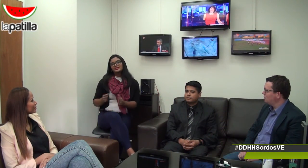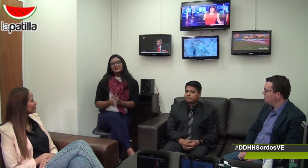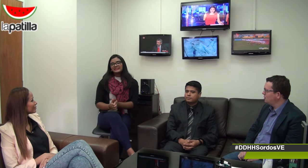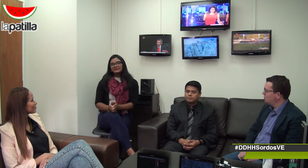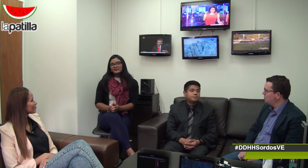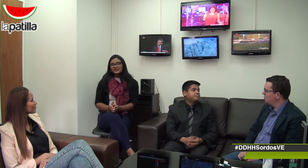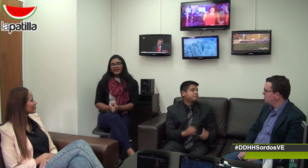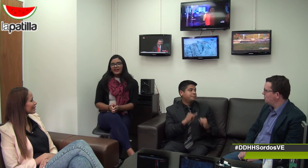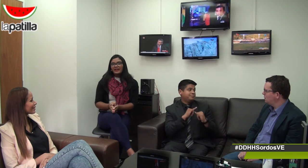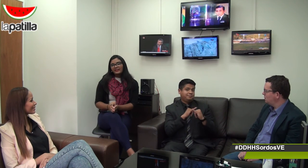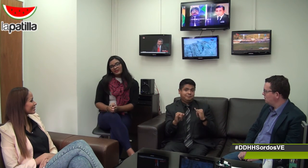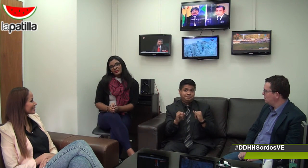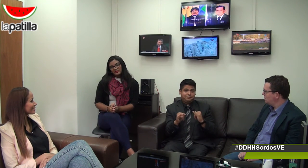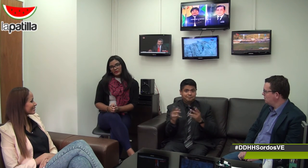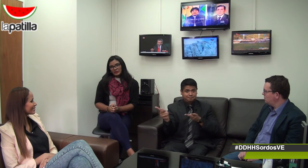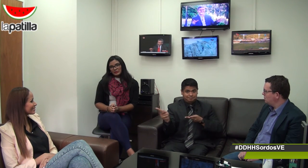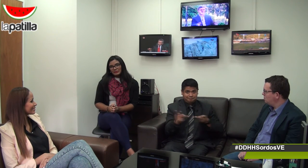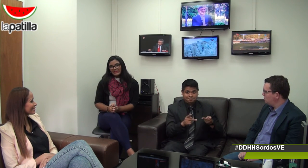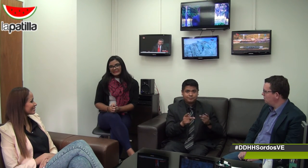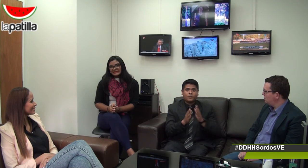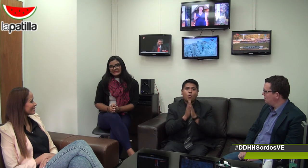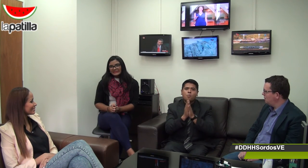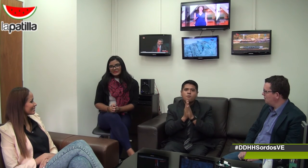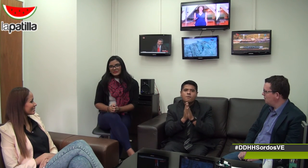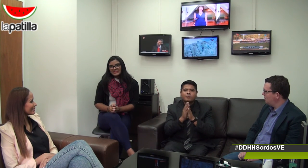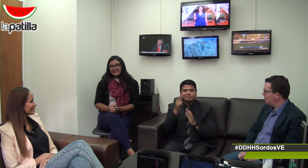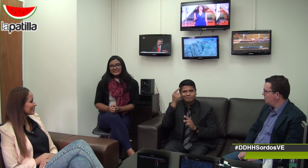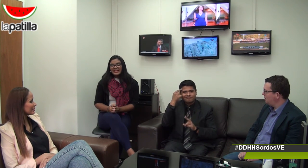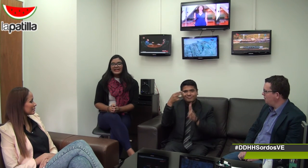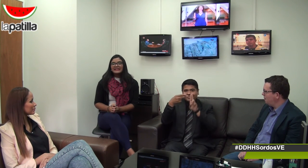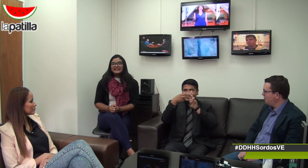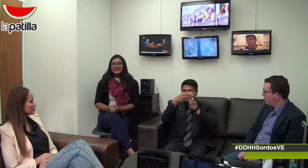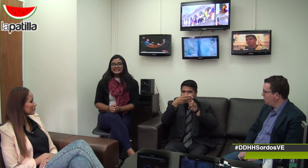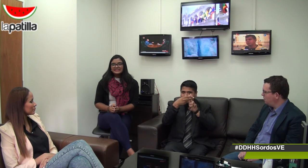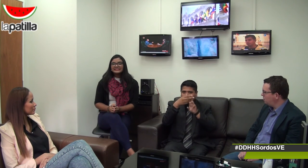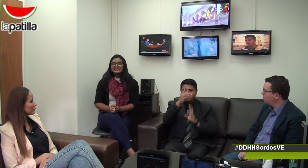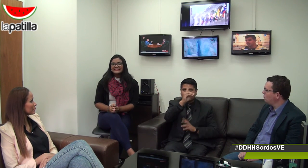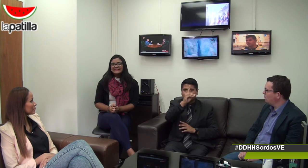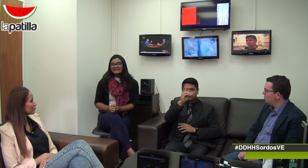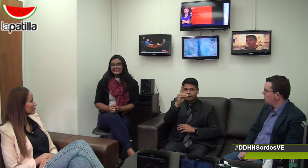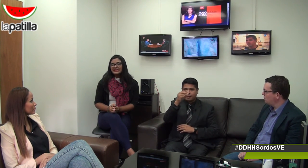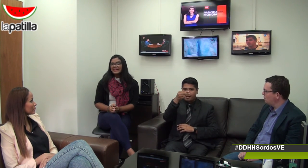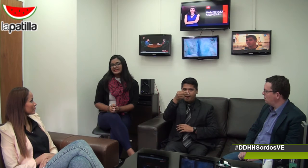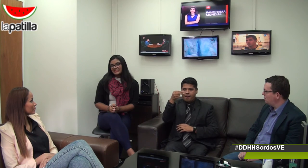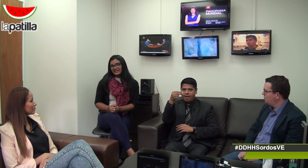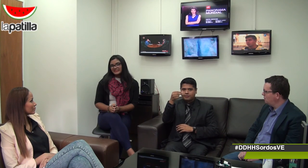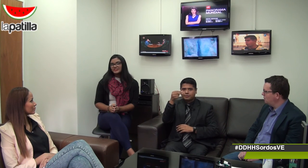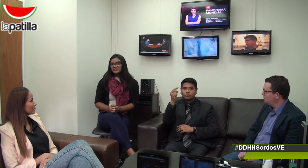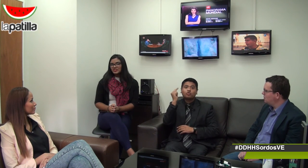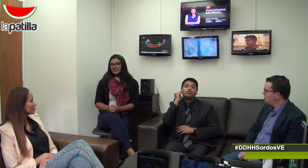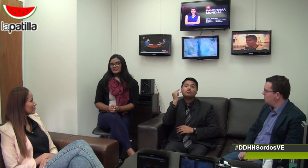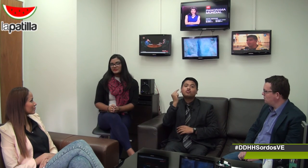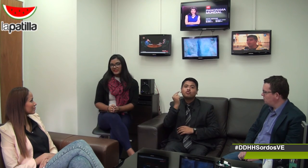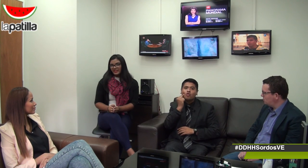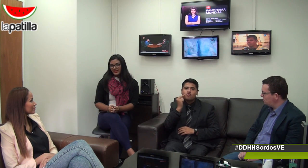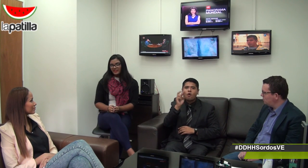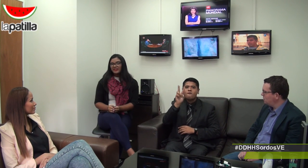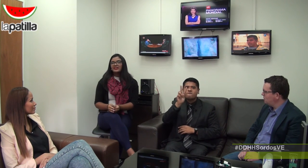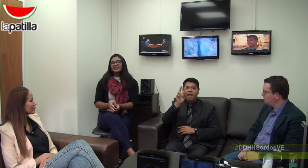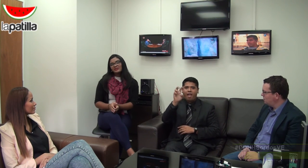invitamos a que por favor compartan en redes sociales el hashtag DDHHSORDOSPE y que